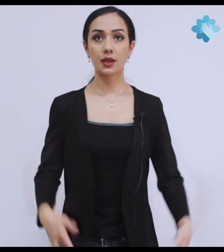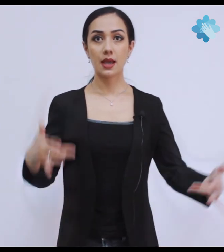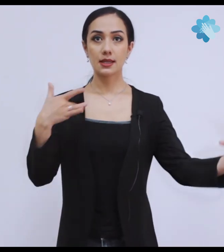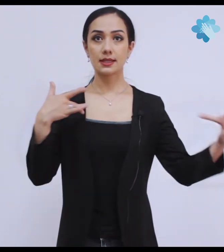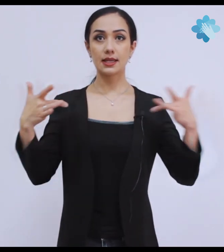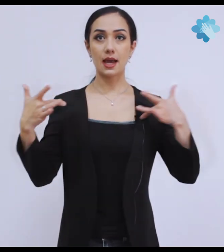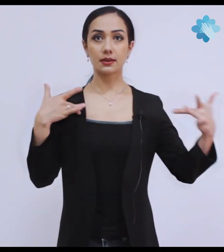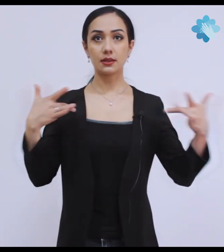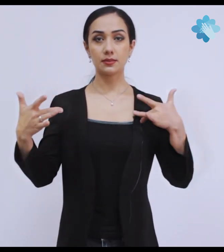театр